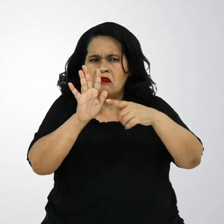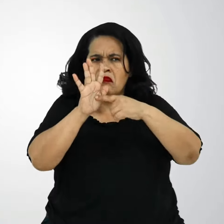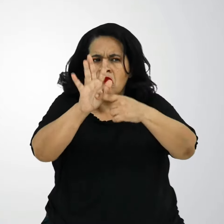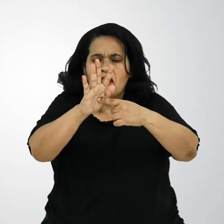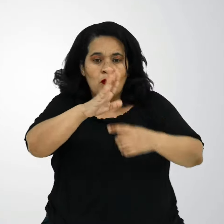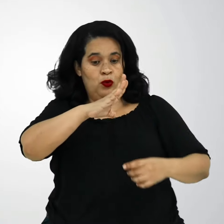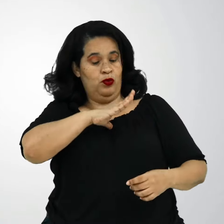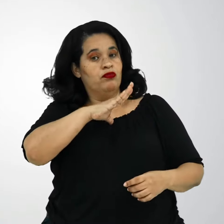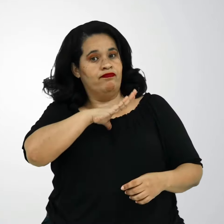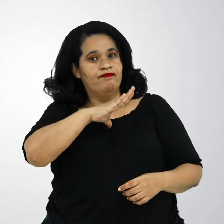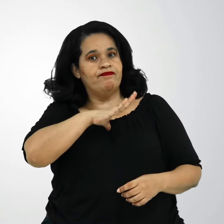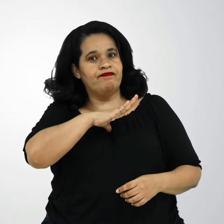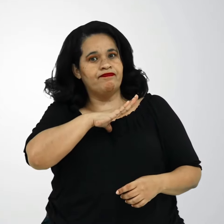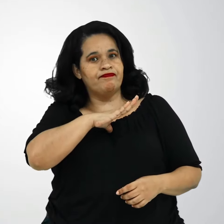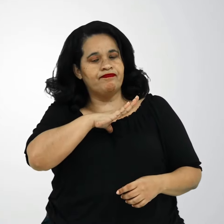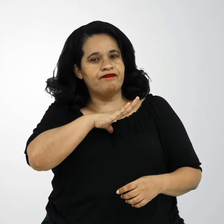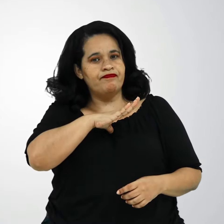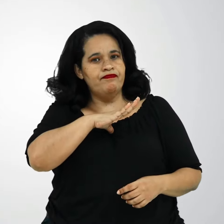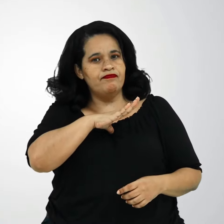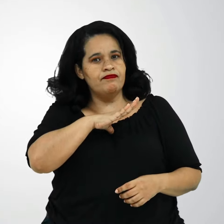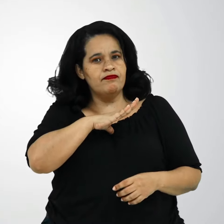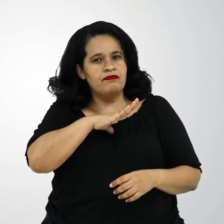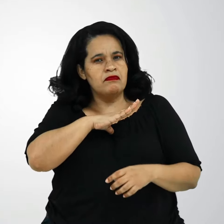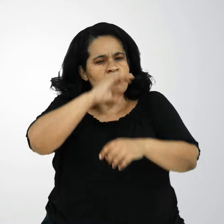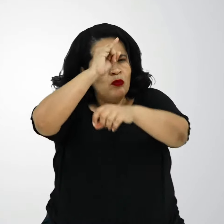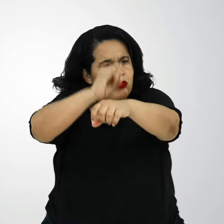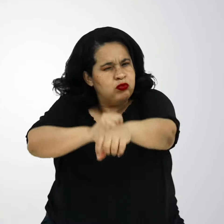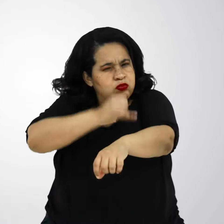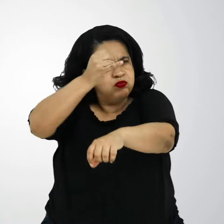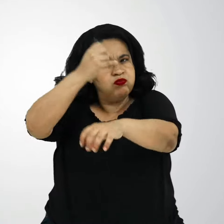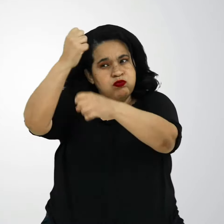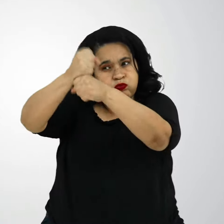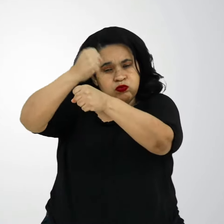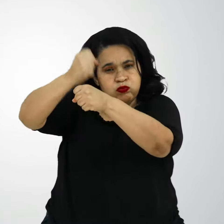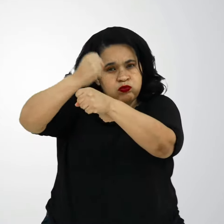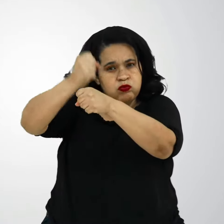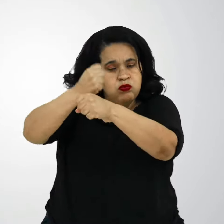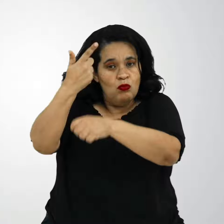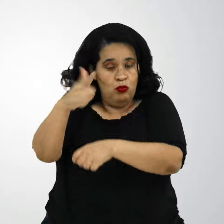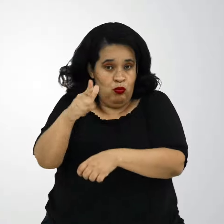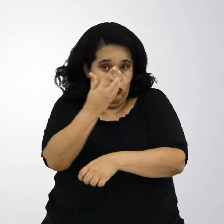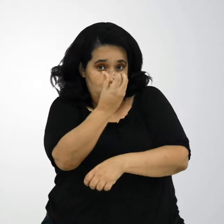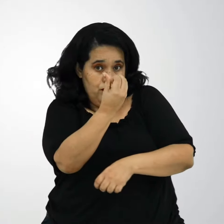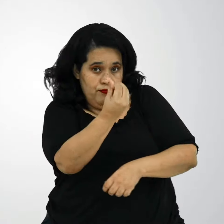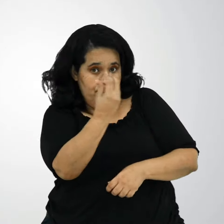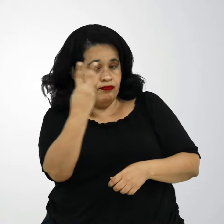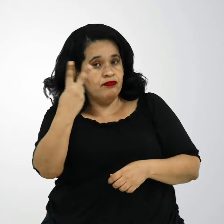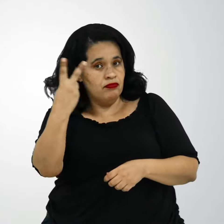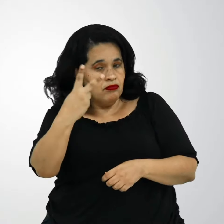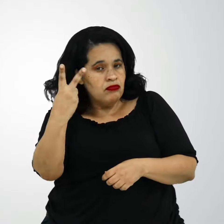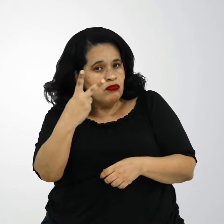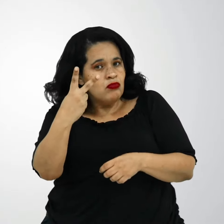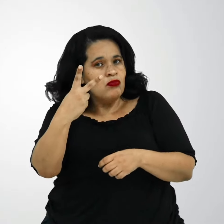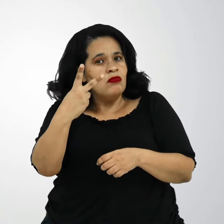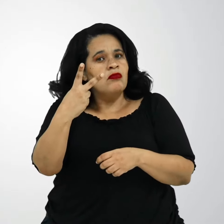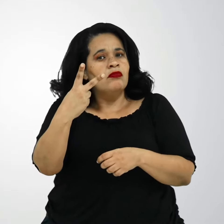da cidade, quando a cidade de Jerusalém é reconstruída. E esse outro período, de 62 semanas, que é o segundo período das 70,